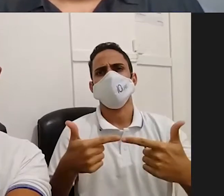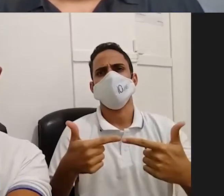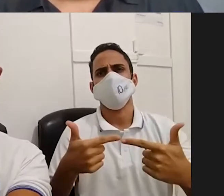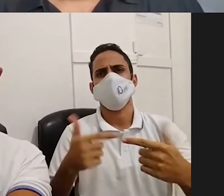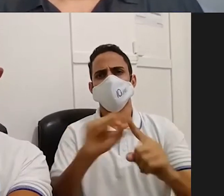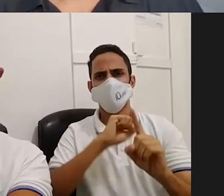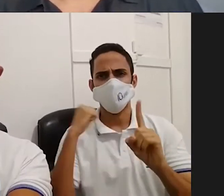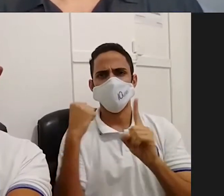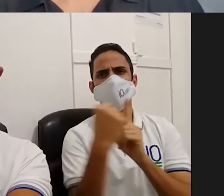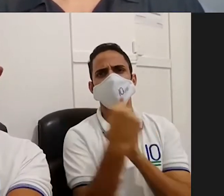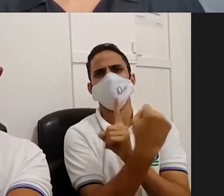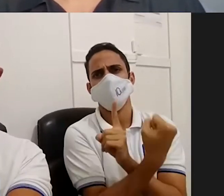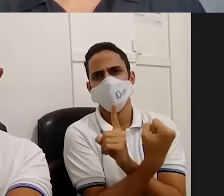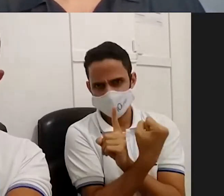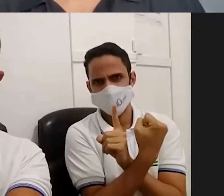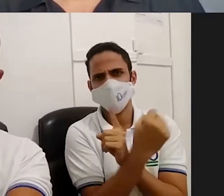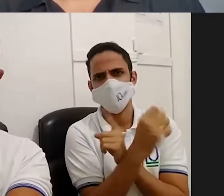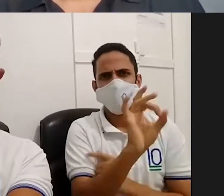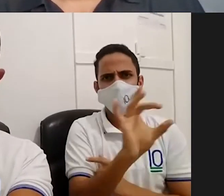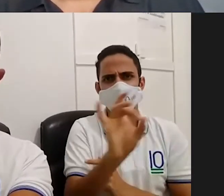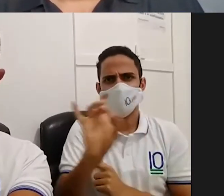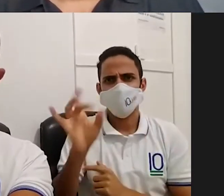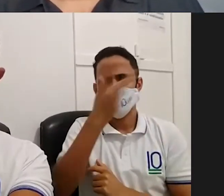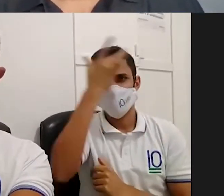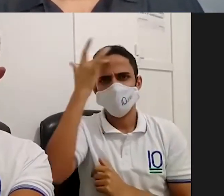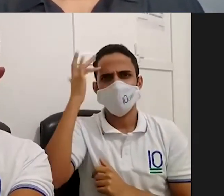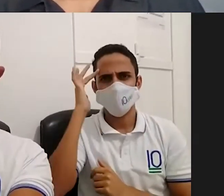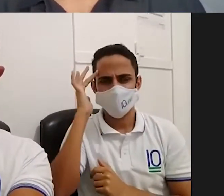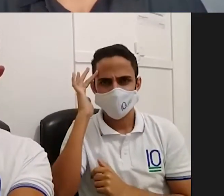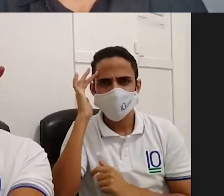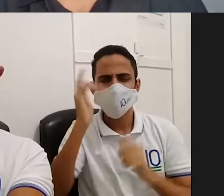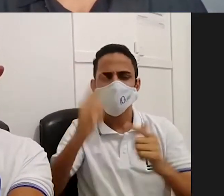bandeira defende e apoia a população para um Natal melhor.